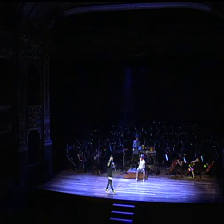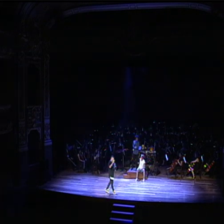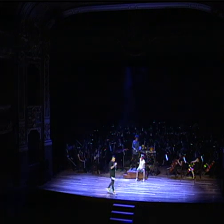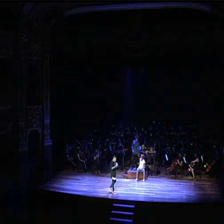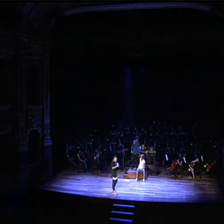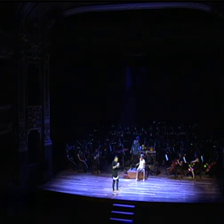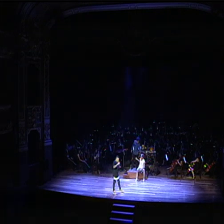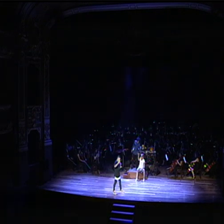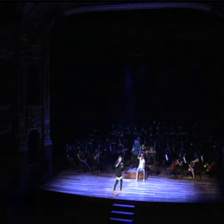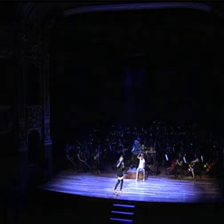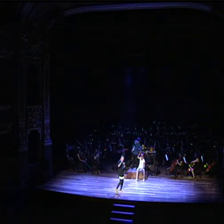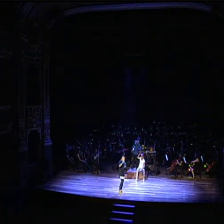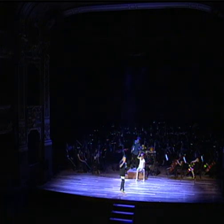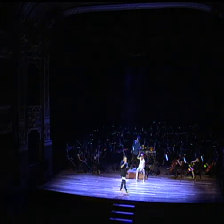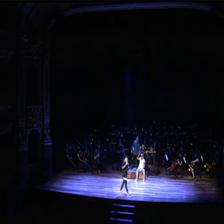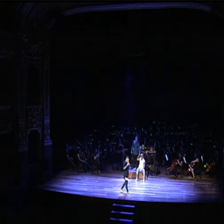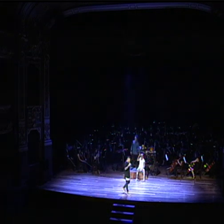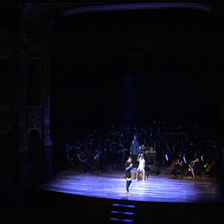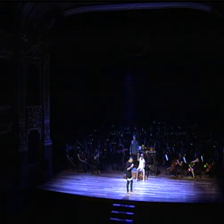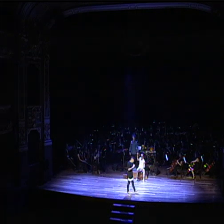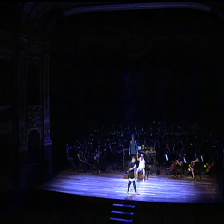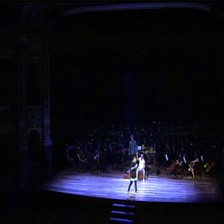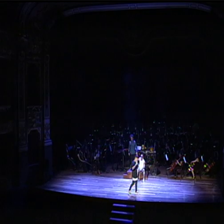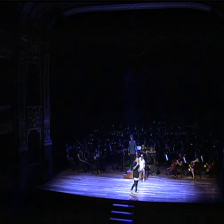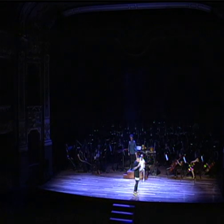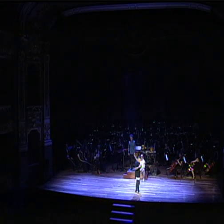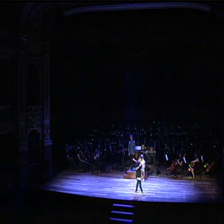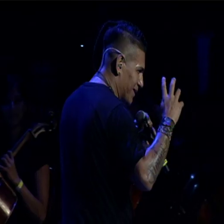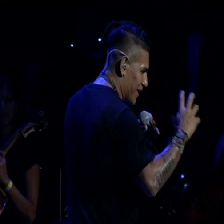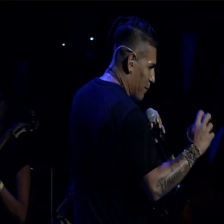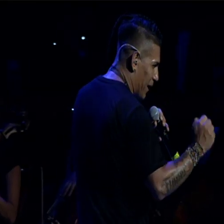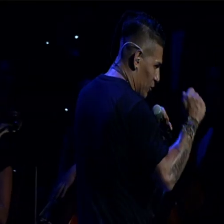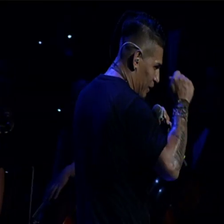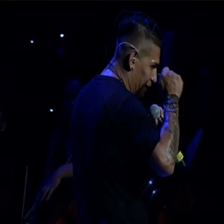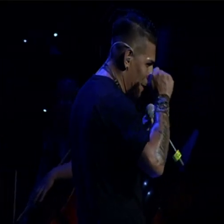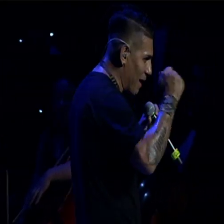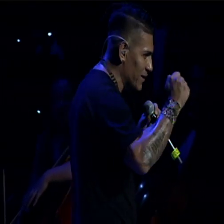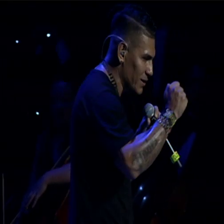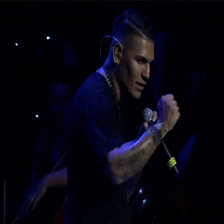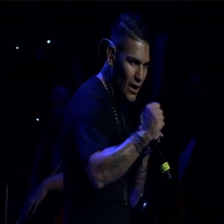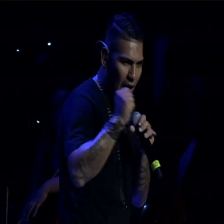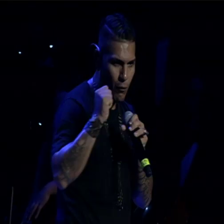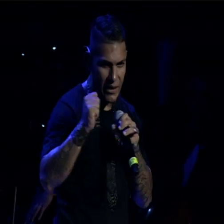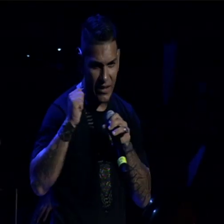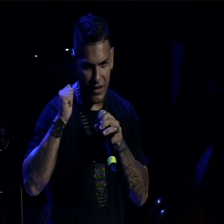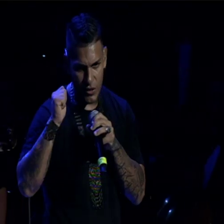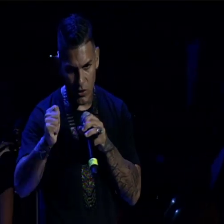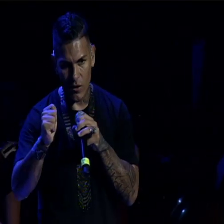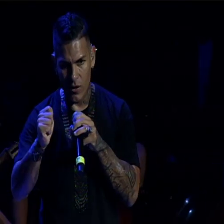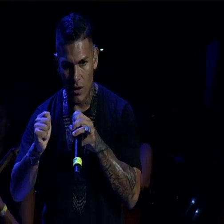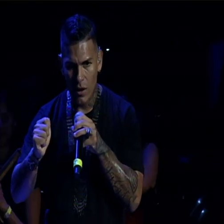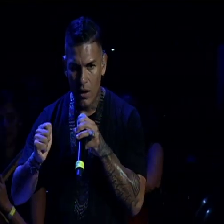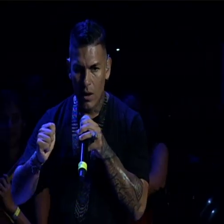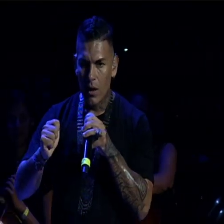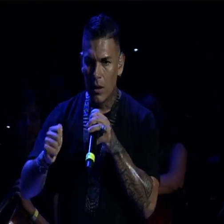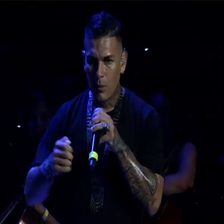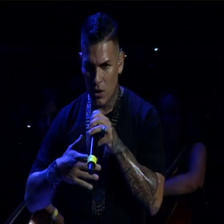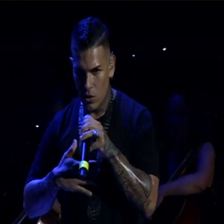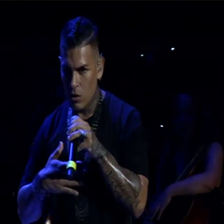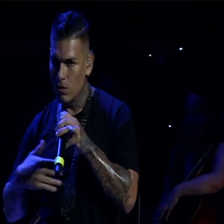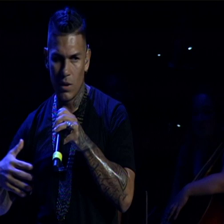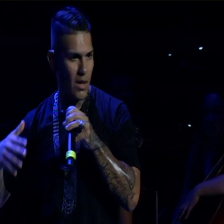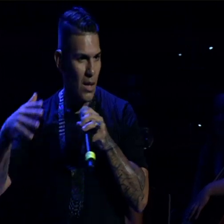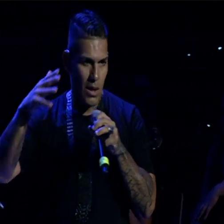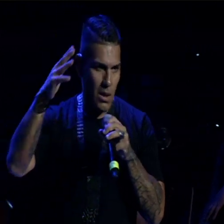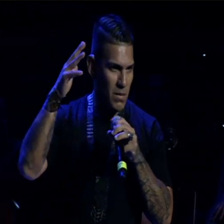Y apostar en la cultura es una de las cosas y los propósitos más grandes para conseguir la paz en cualquier territorio. Por